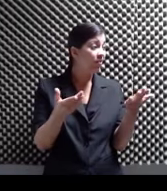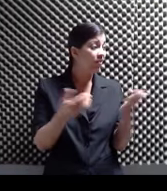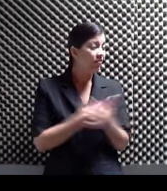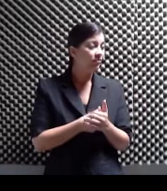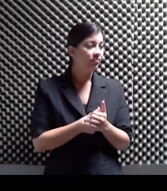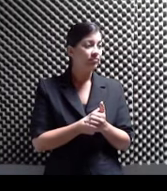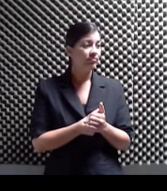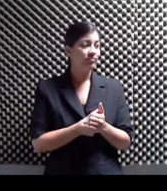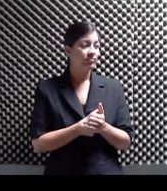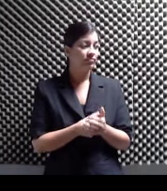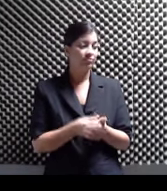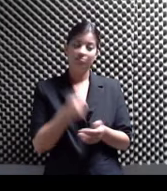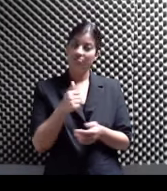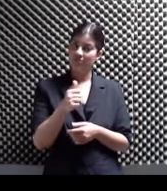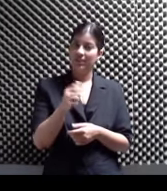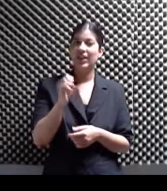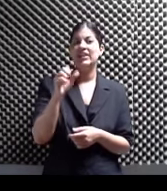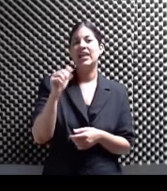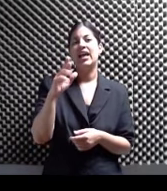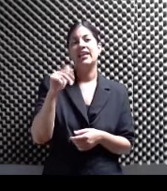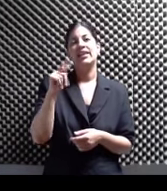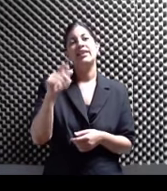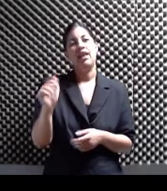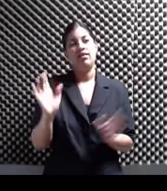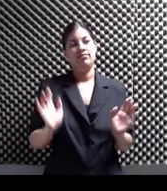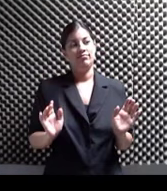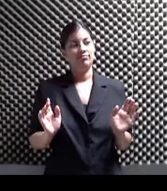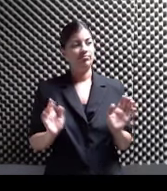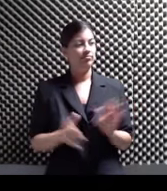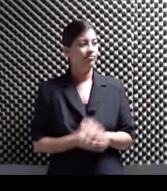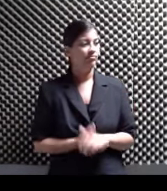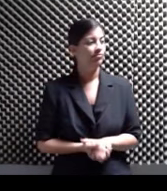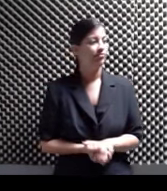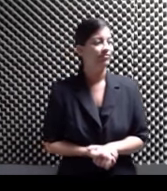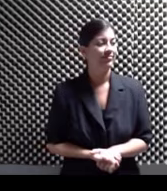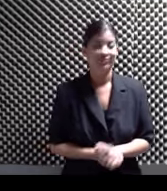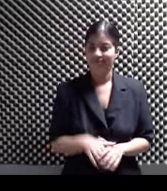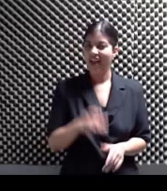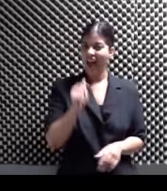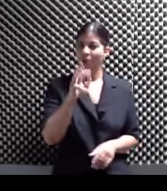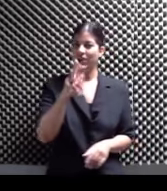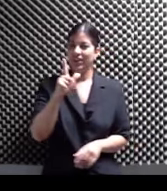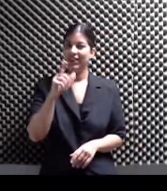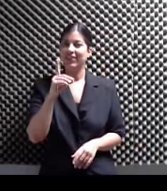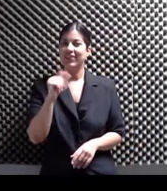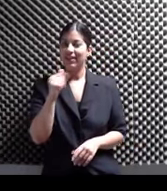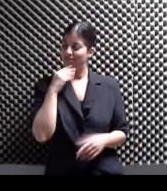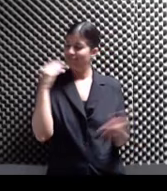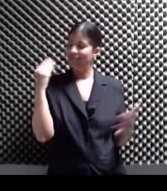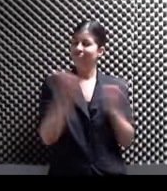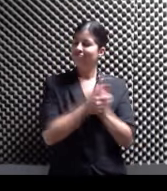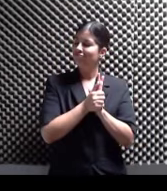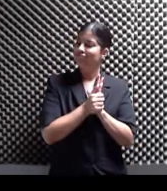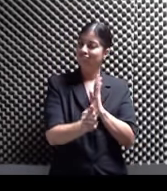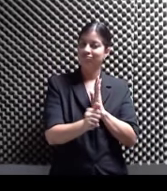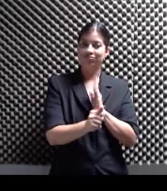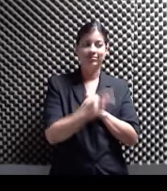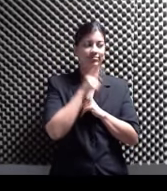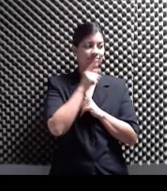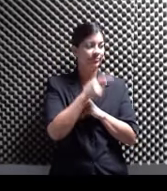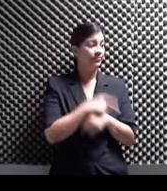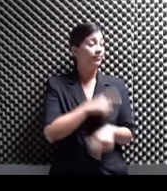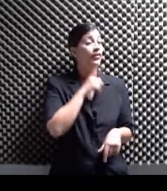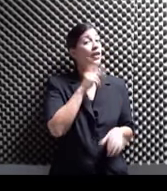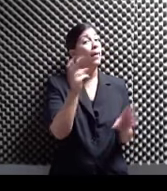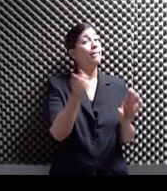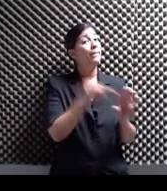de ella, de Sarita. Ella hacía la imitación de Sarita Montiel en Puerto Rico. Qué buena era Awilda, ¿eh? Sí. Increíble. Sí, esto es parte de